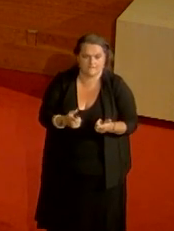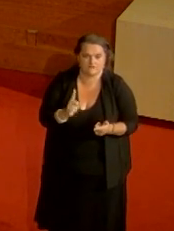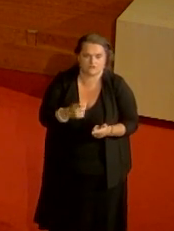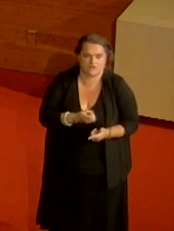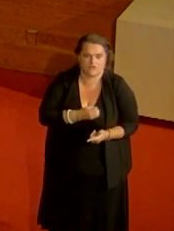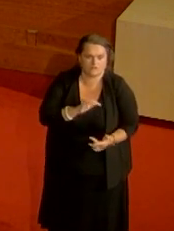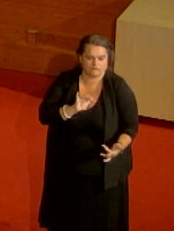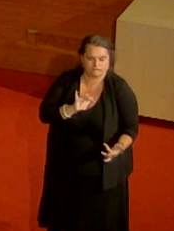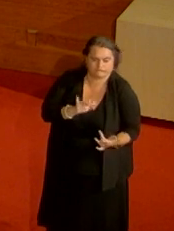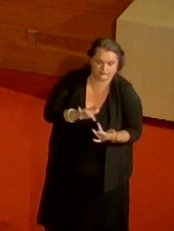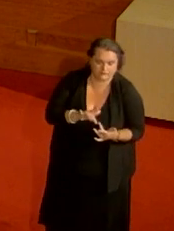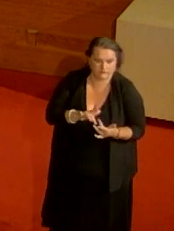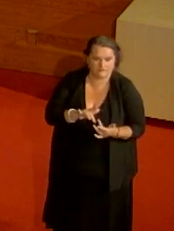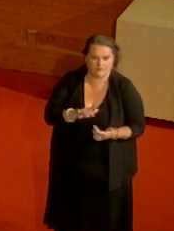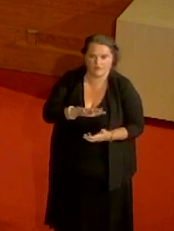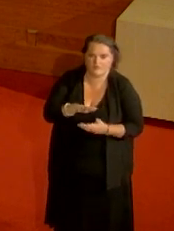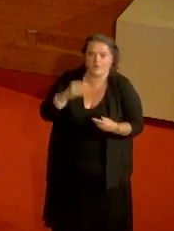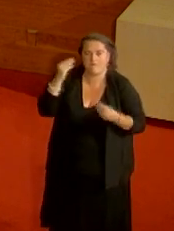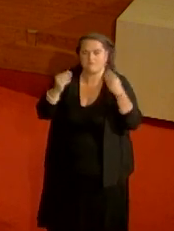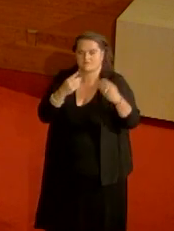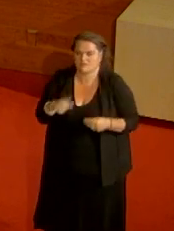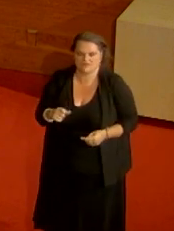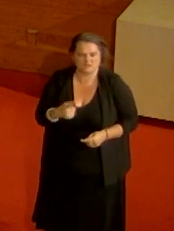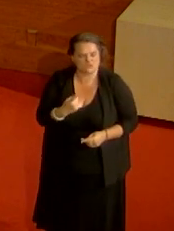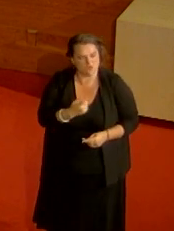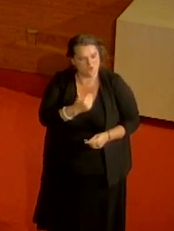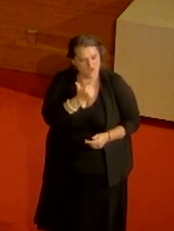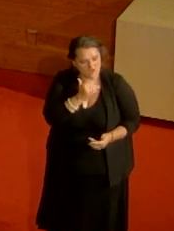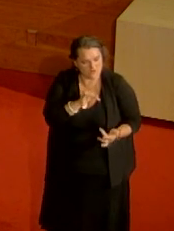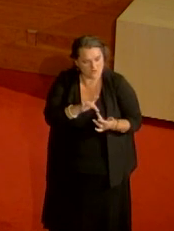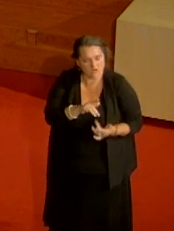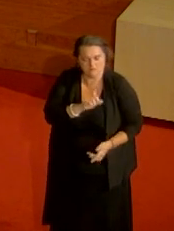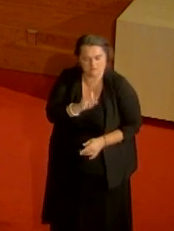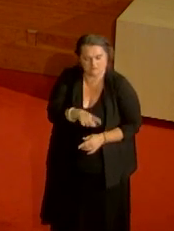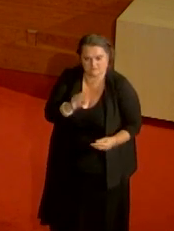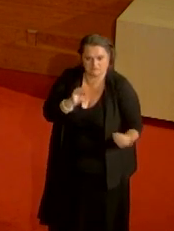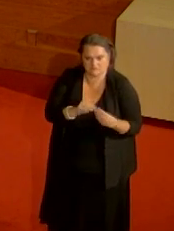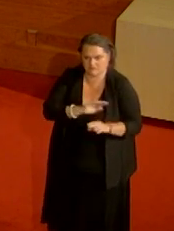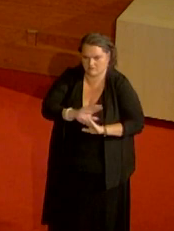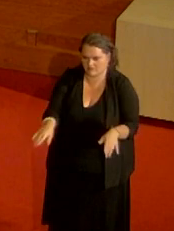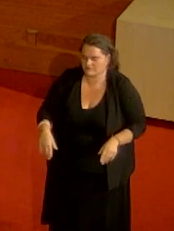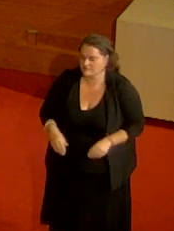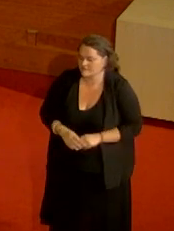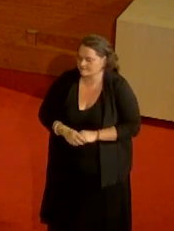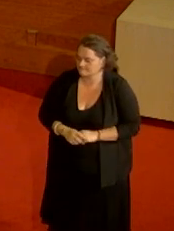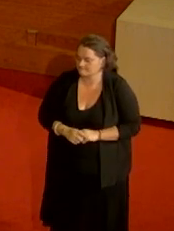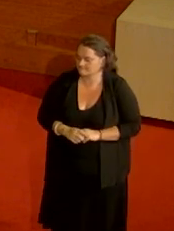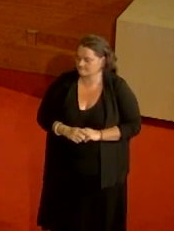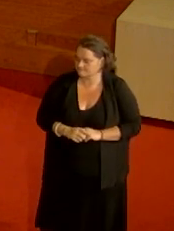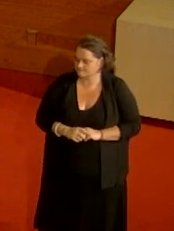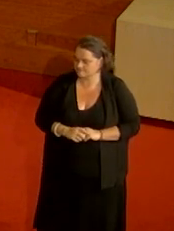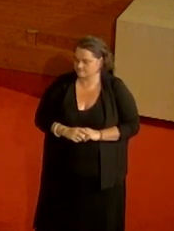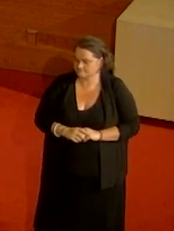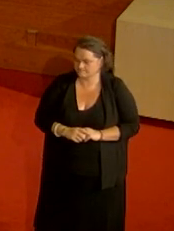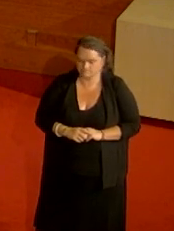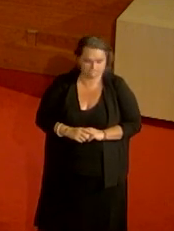complejidad de un pensamiento eh bajo la primacía de la aceleración el exceso y uniría